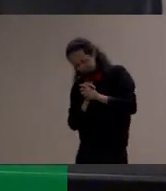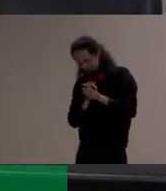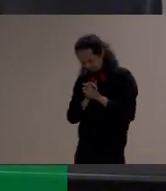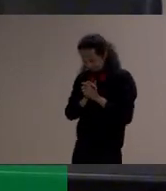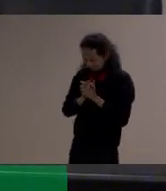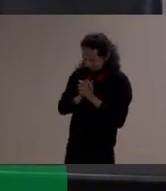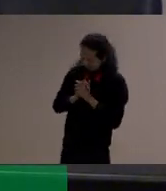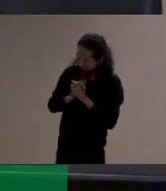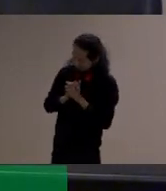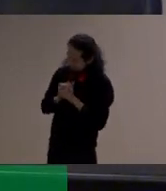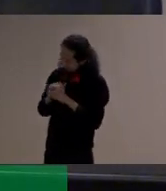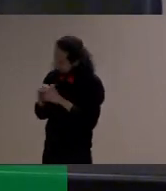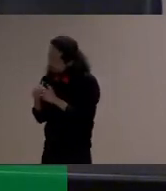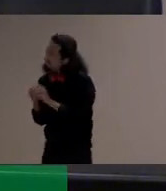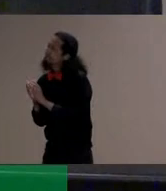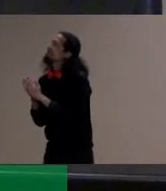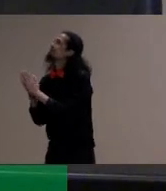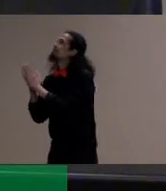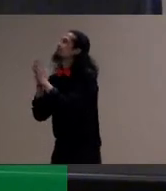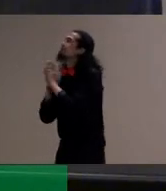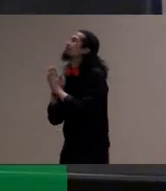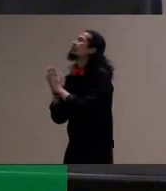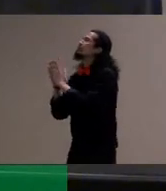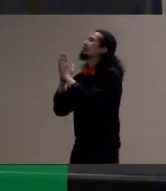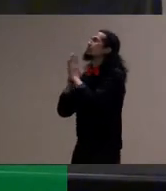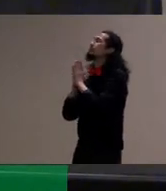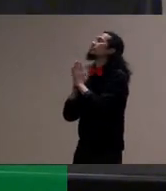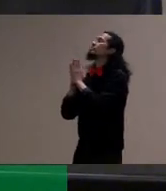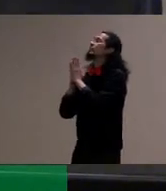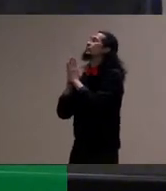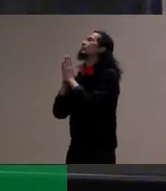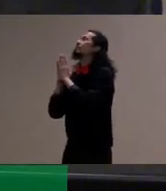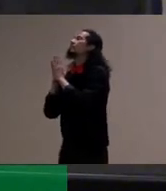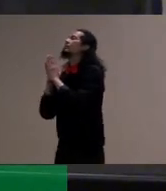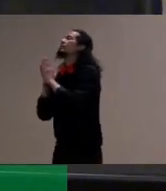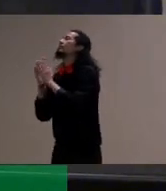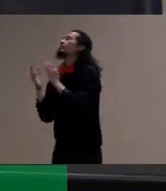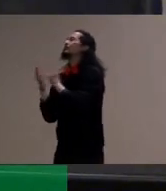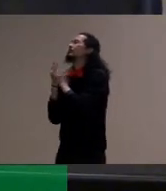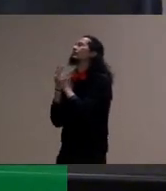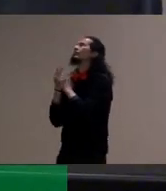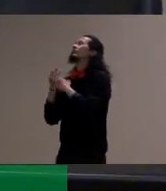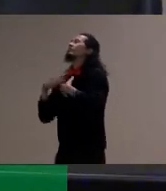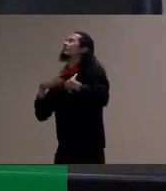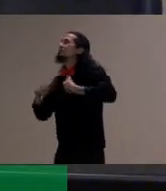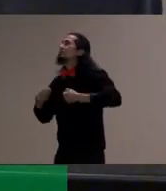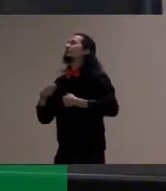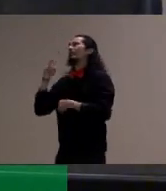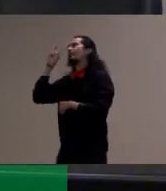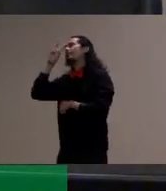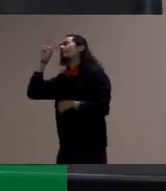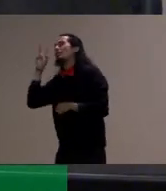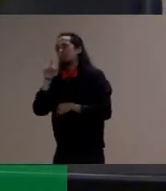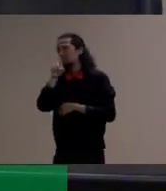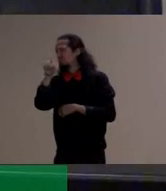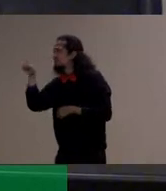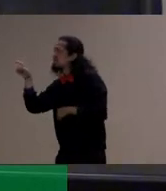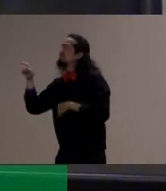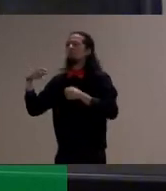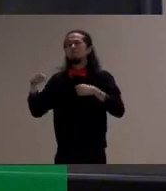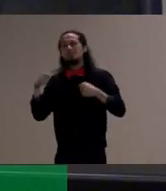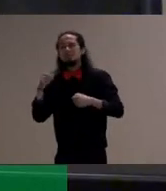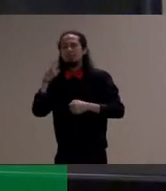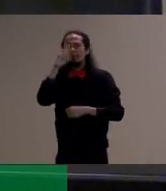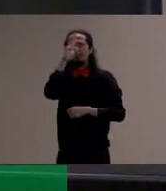me protege me acalmar é preciso ser forte para ser precisa ser forte